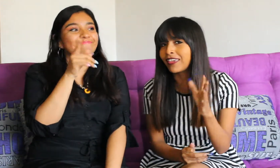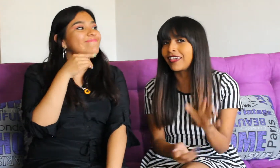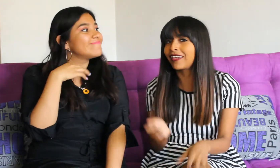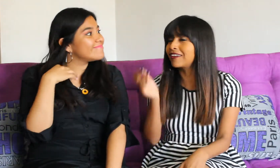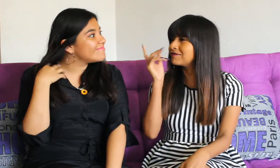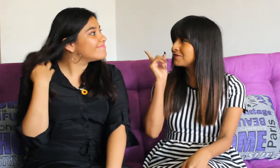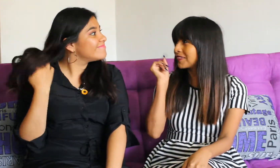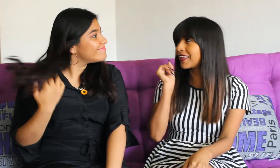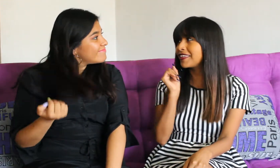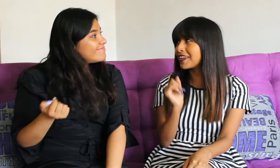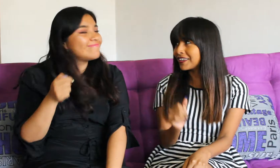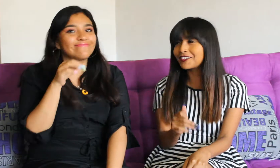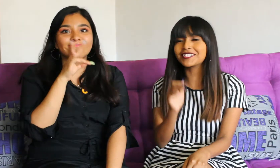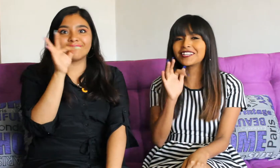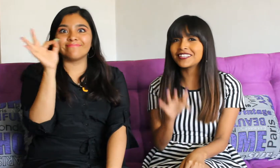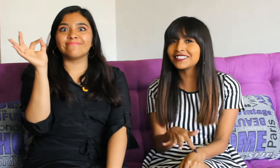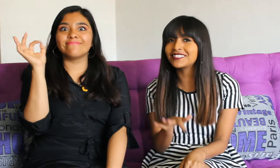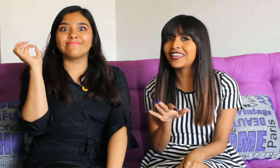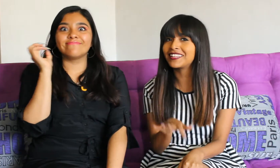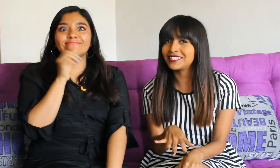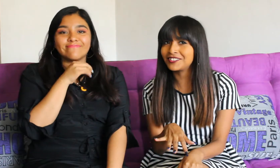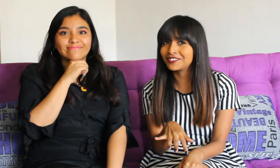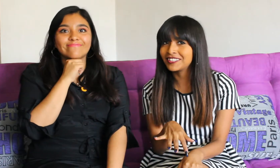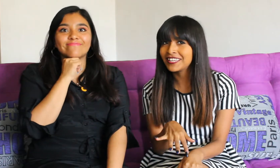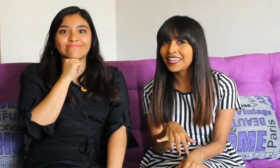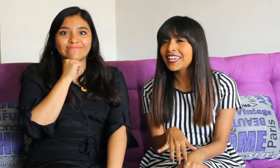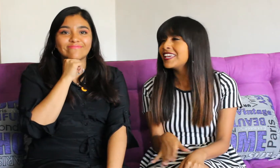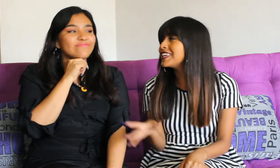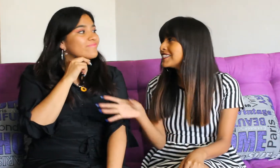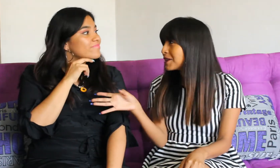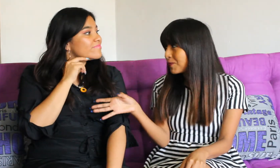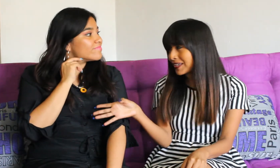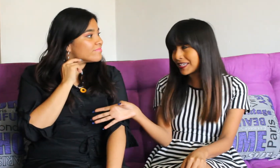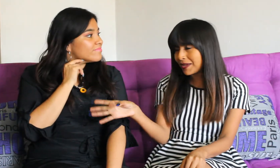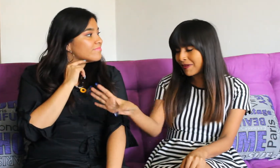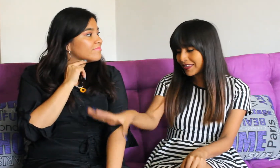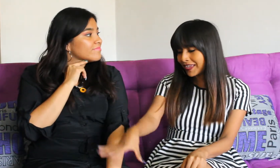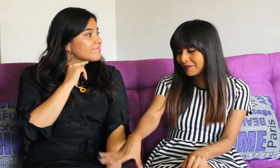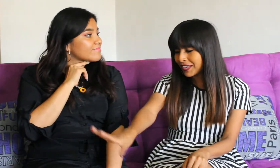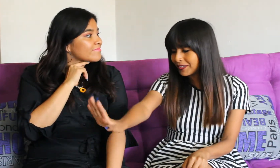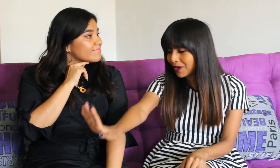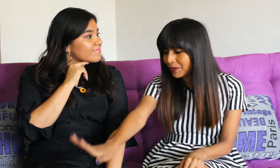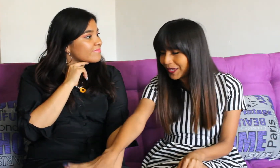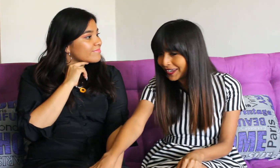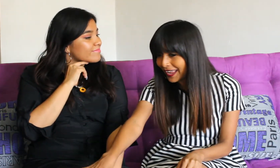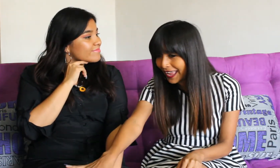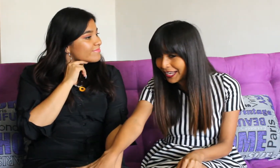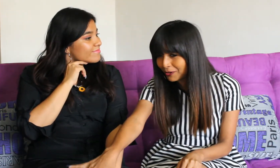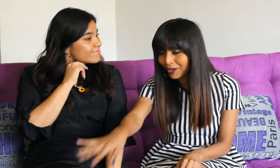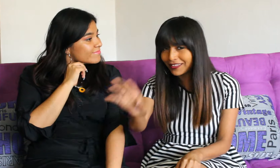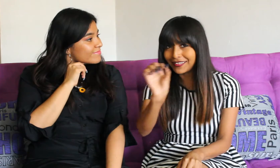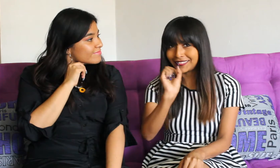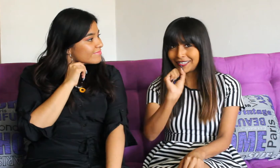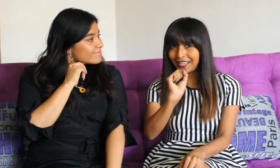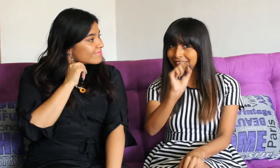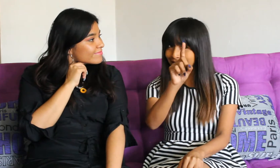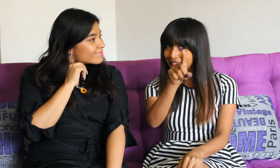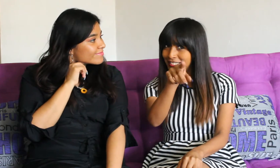que... Daddy Yankee va a estar en esta edición. Y es que pasa, mana, mira, te voy a poner al corriente de este gran chisme,